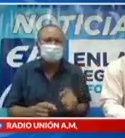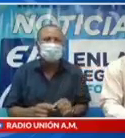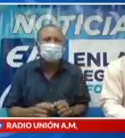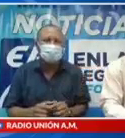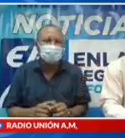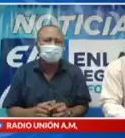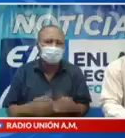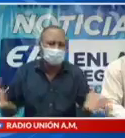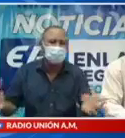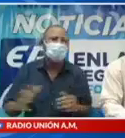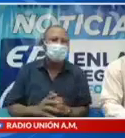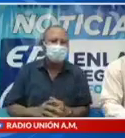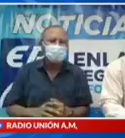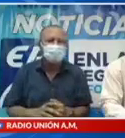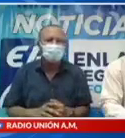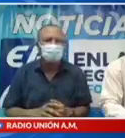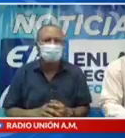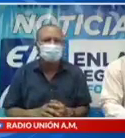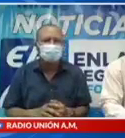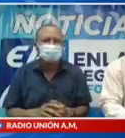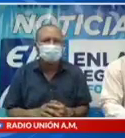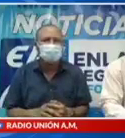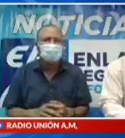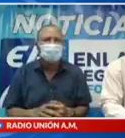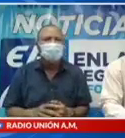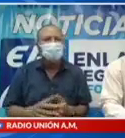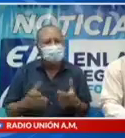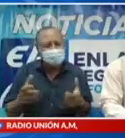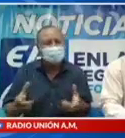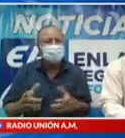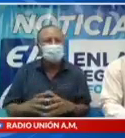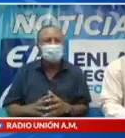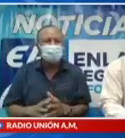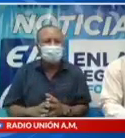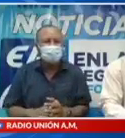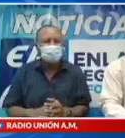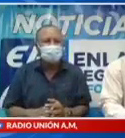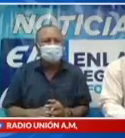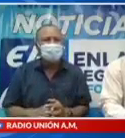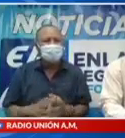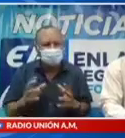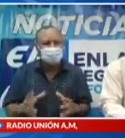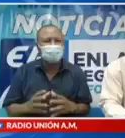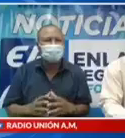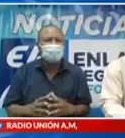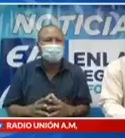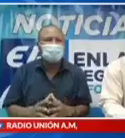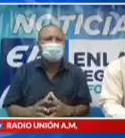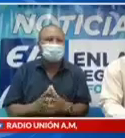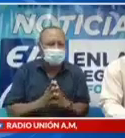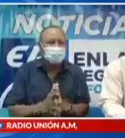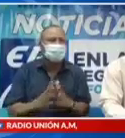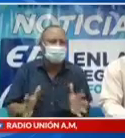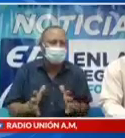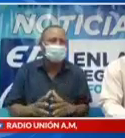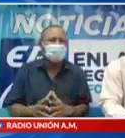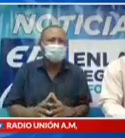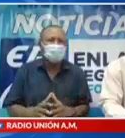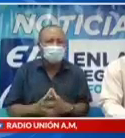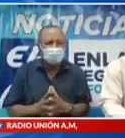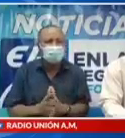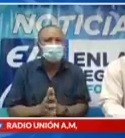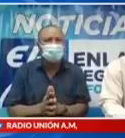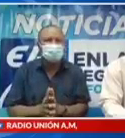Contraloría, pregúntenle cuando ya vayan a los medios de comunicación. No tienen calidad moral. No tienen calidad moral. Y vamos a